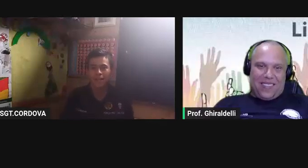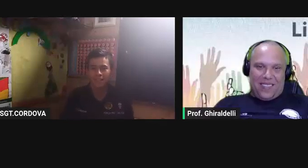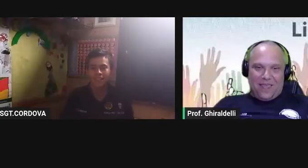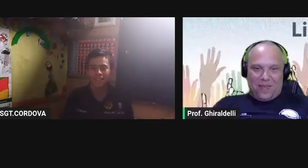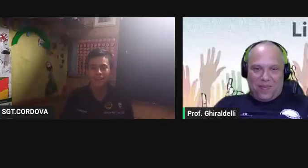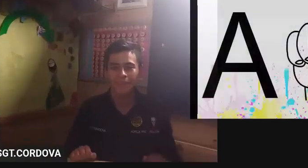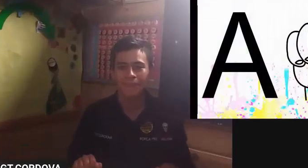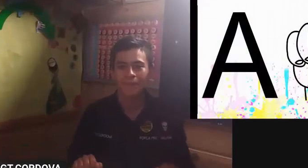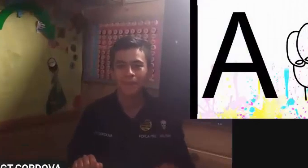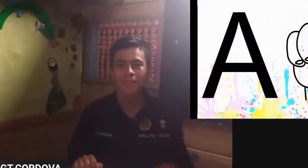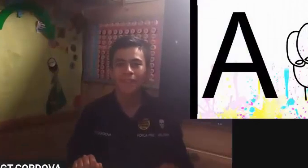Essa é a letra